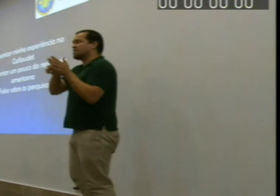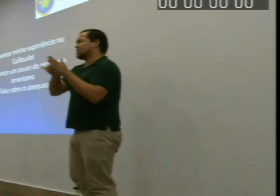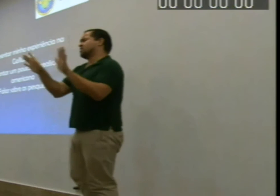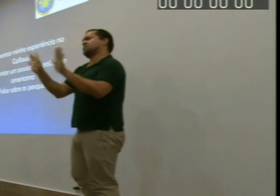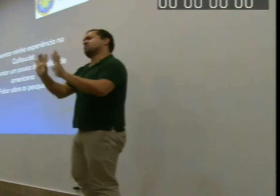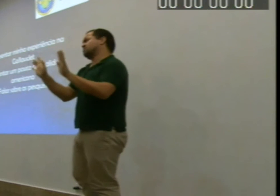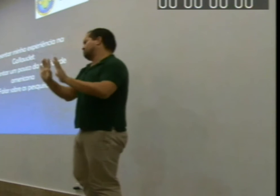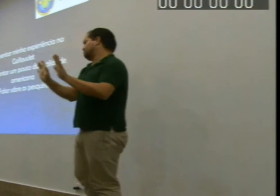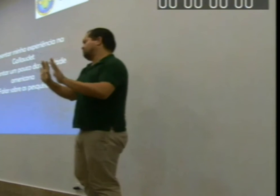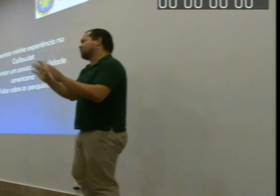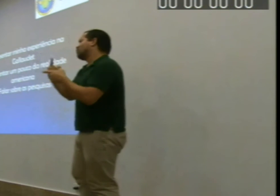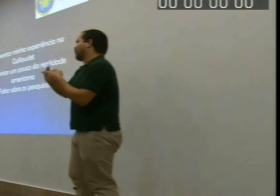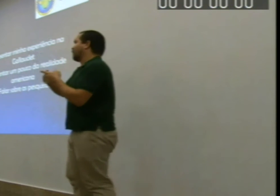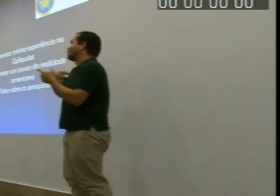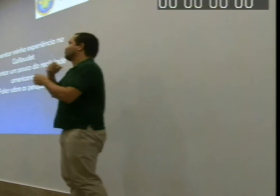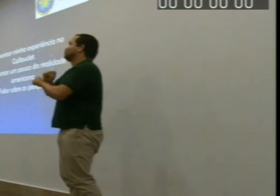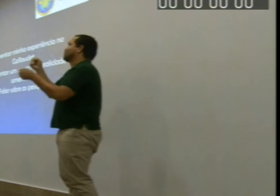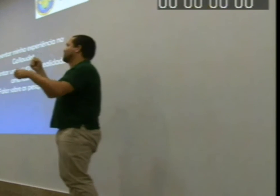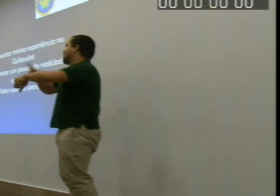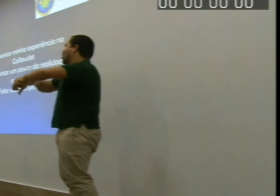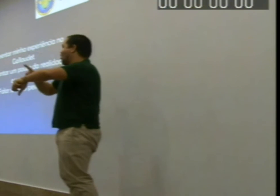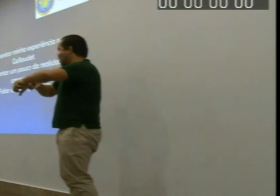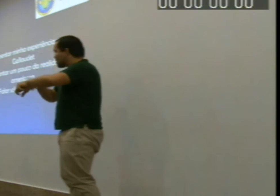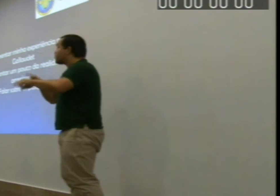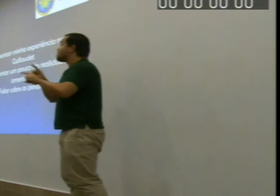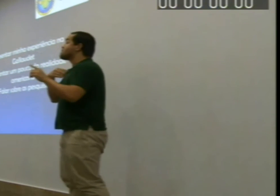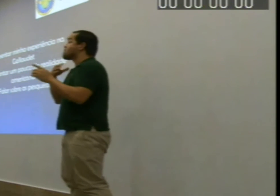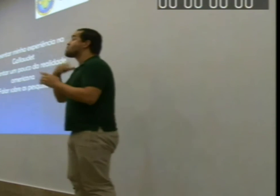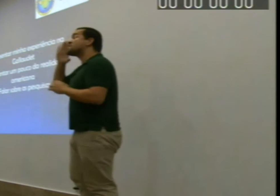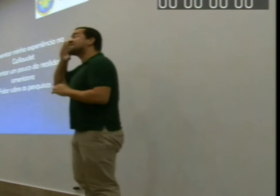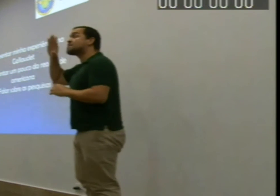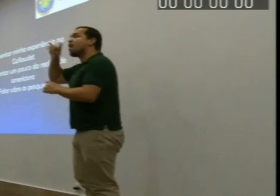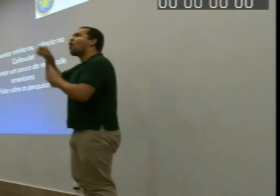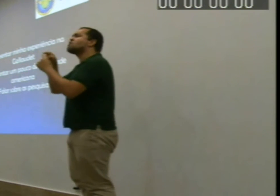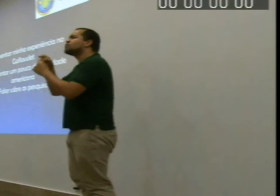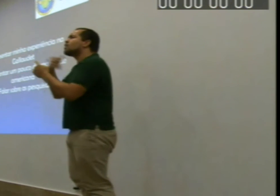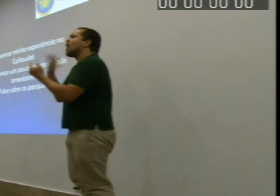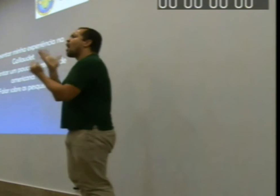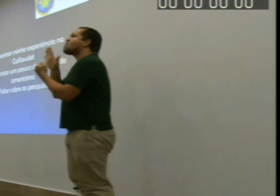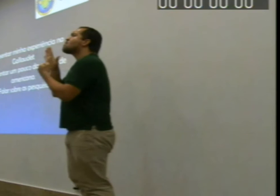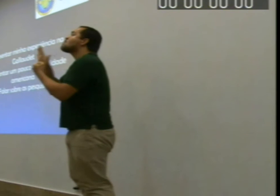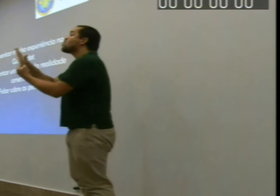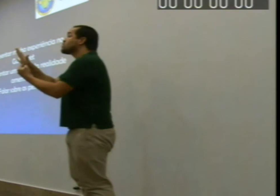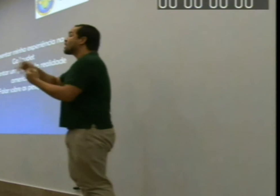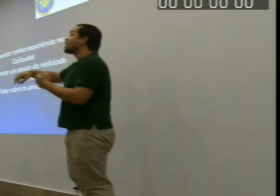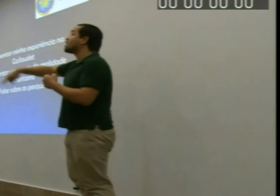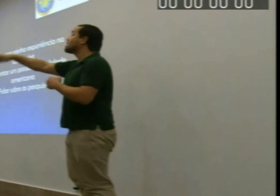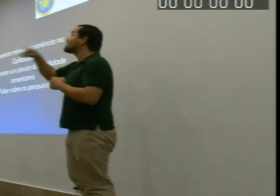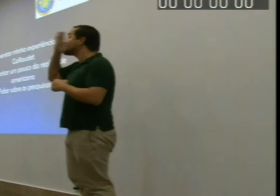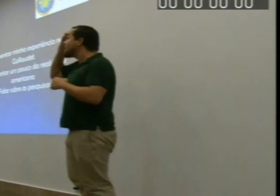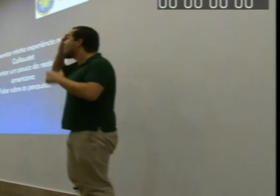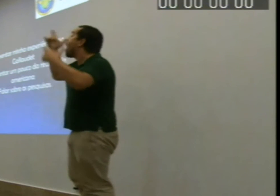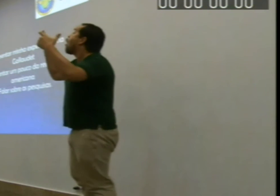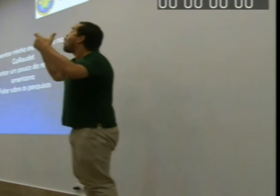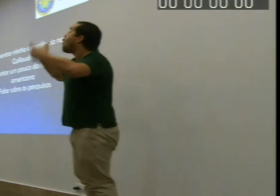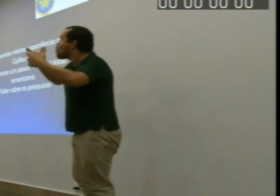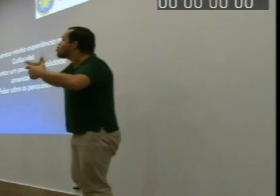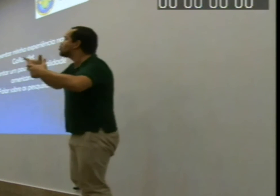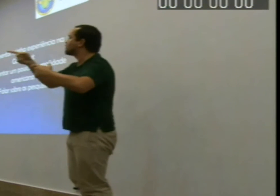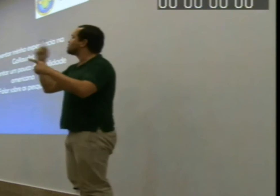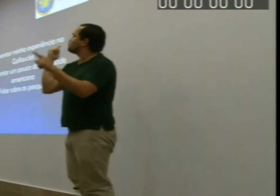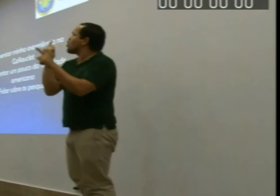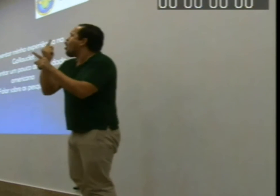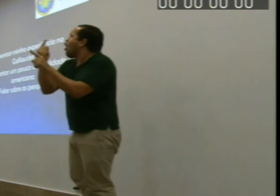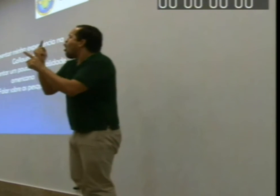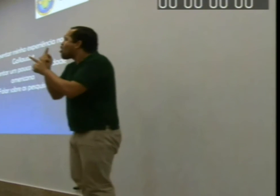cada um desses de cada pesquisa não que é impossível por causa do tempo então o meu objetivo maior é o quê é mostrar que